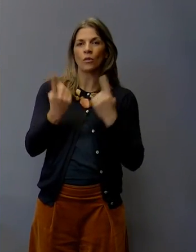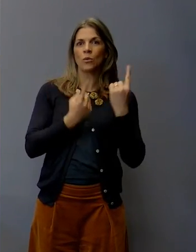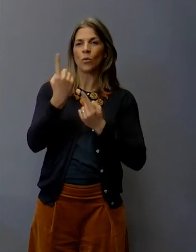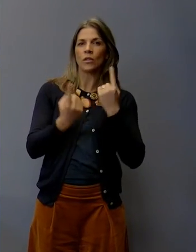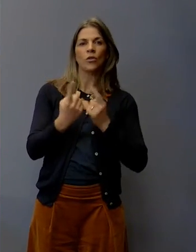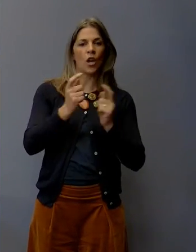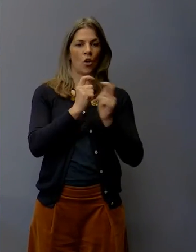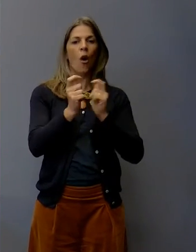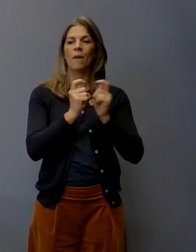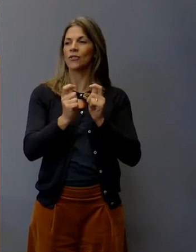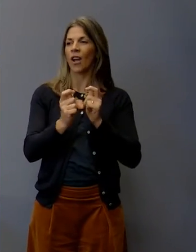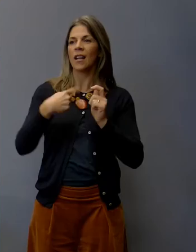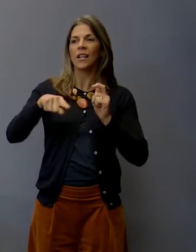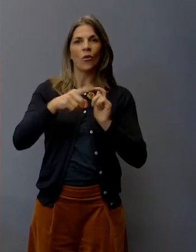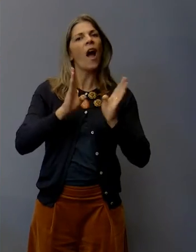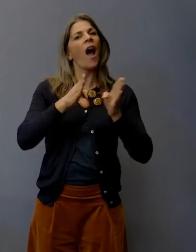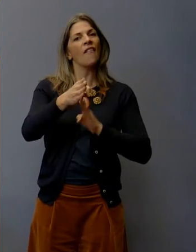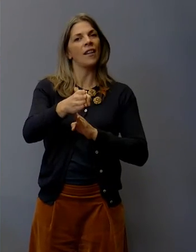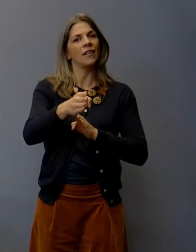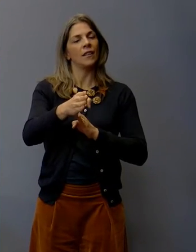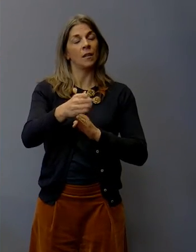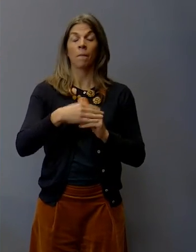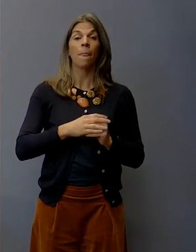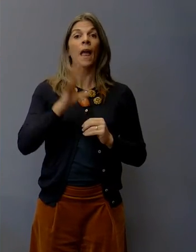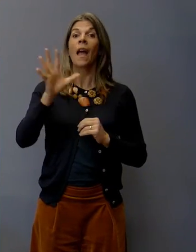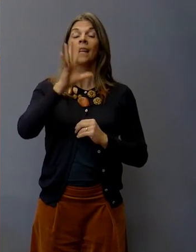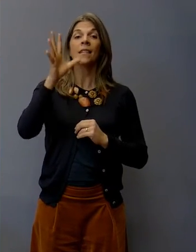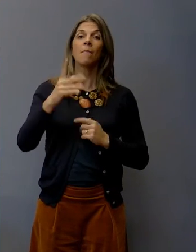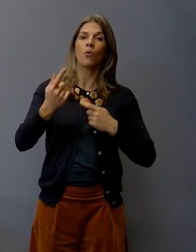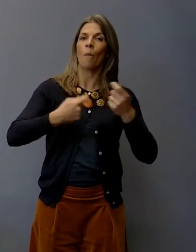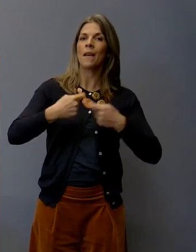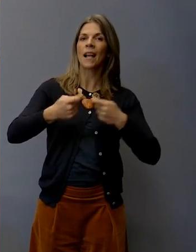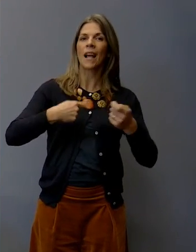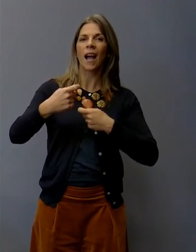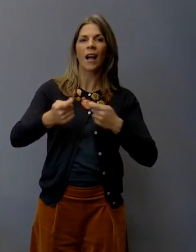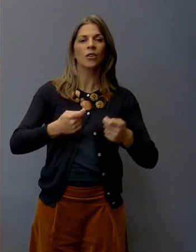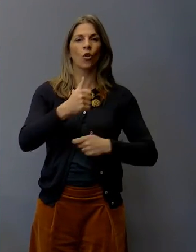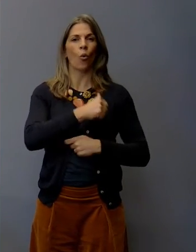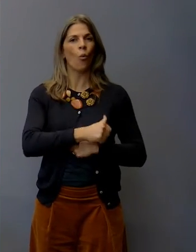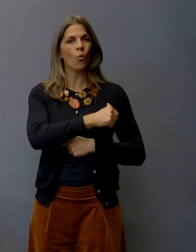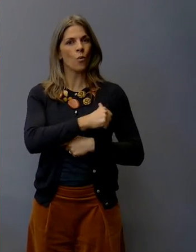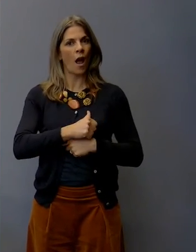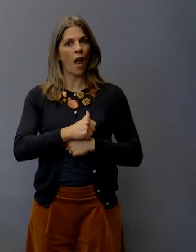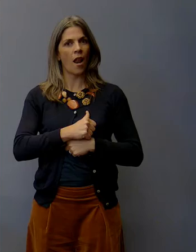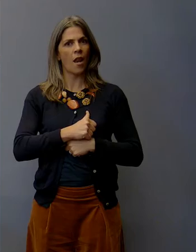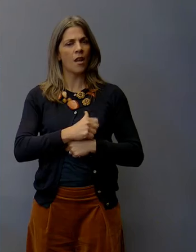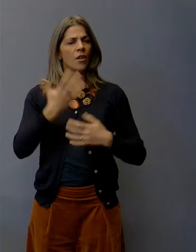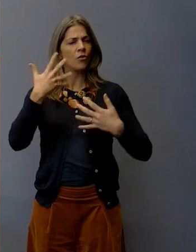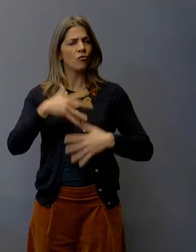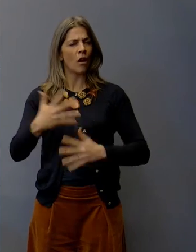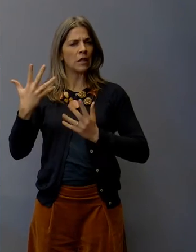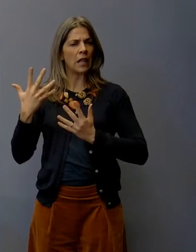muovendo partiamo per esempio dai mercati comunali che da decenni